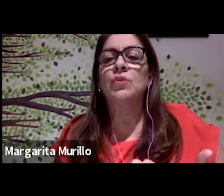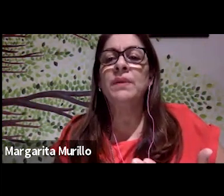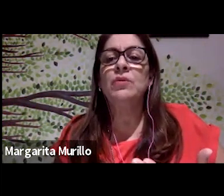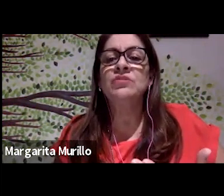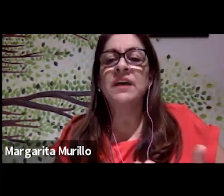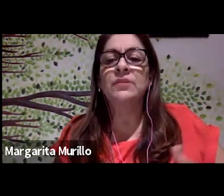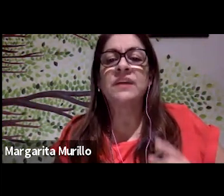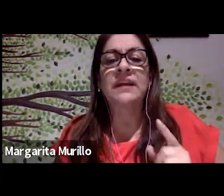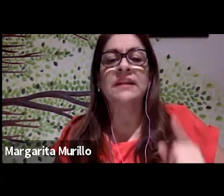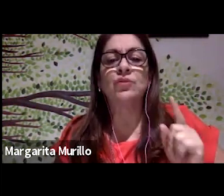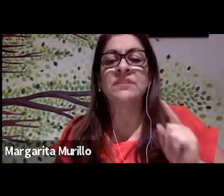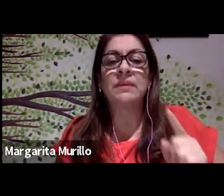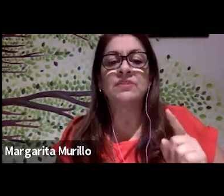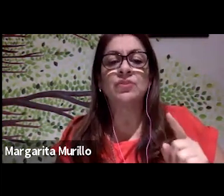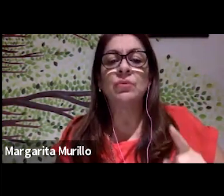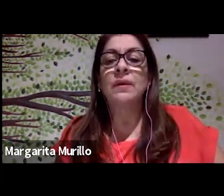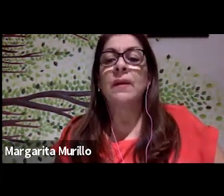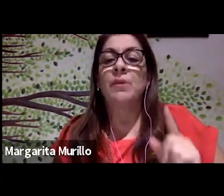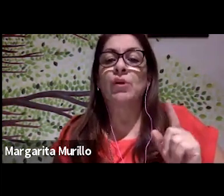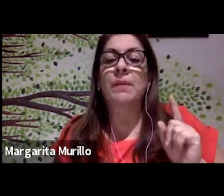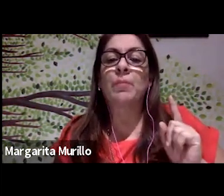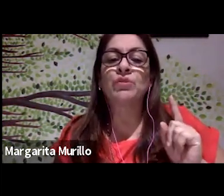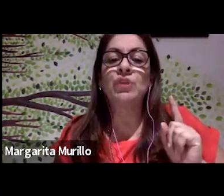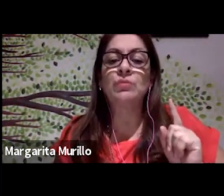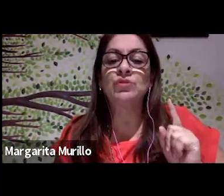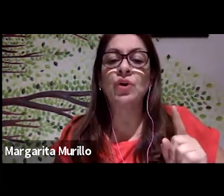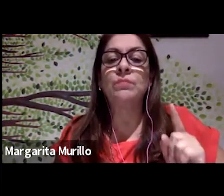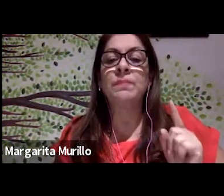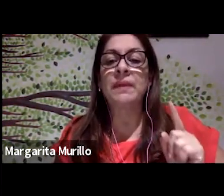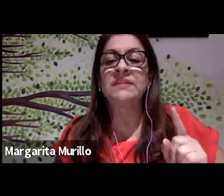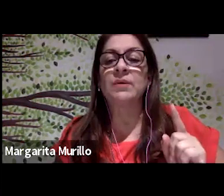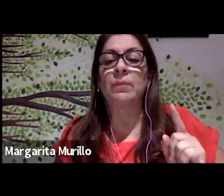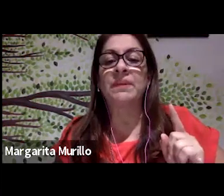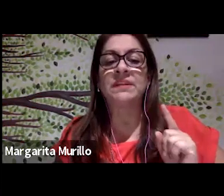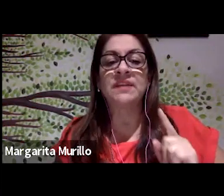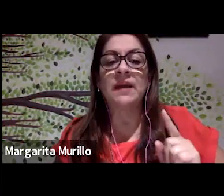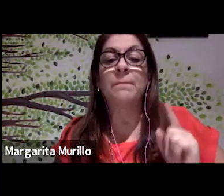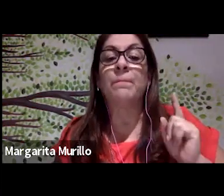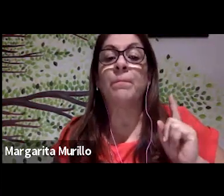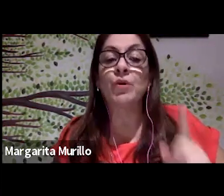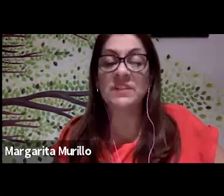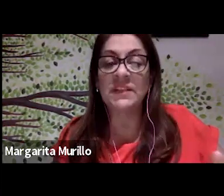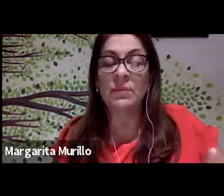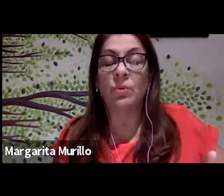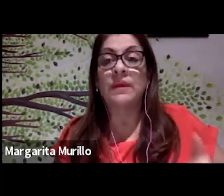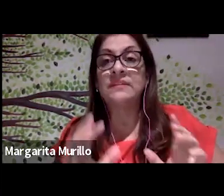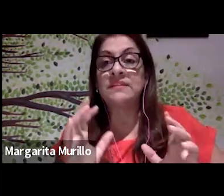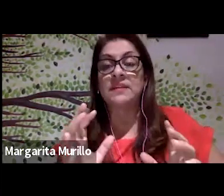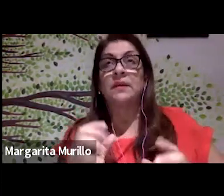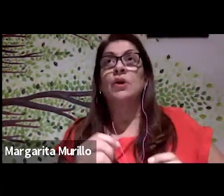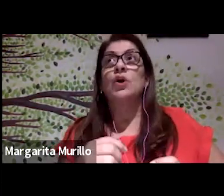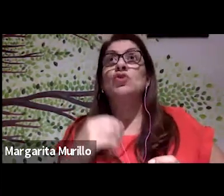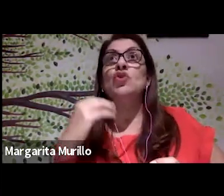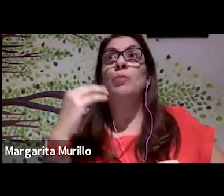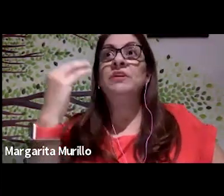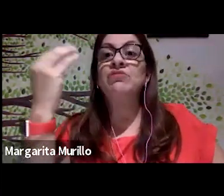y un vínculo sano es aquel que yo establezco pero que me aporta una emoción vivencia o aprendizaje positivo es